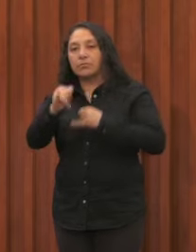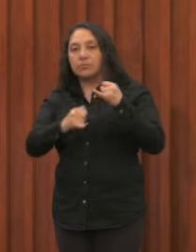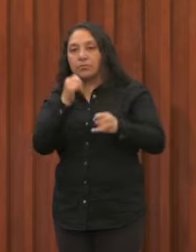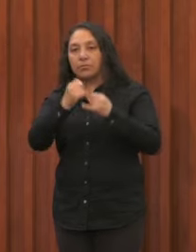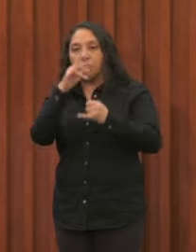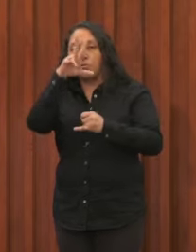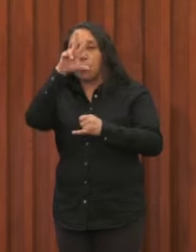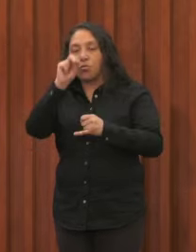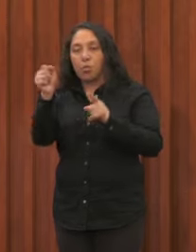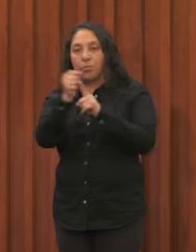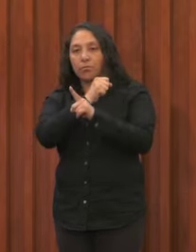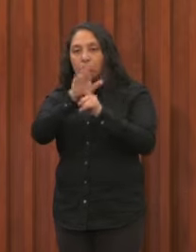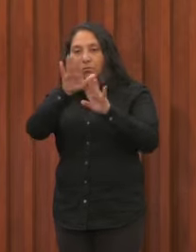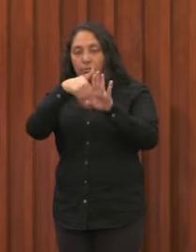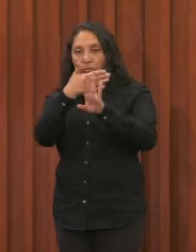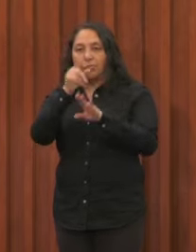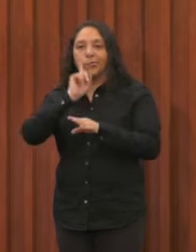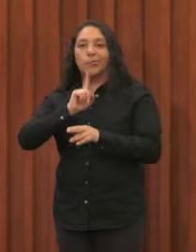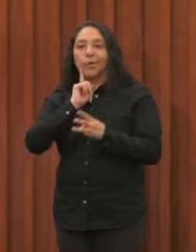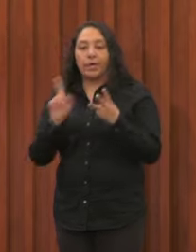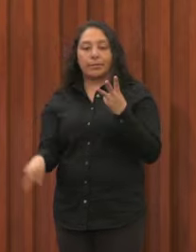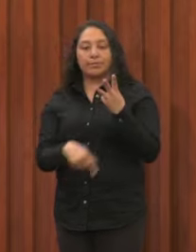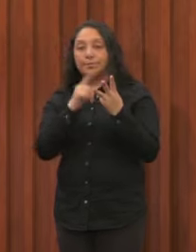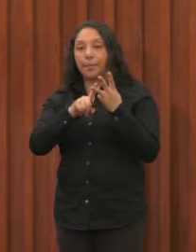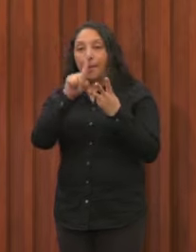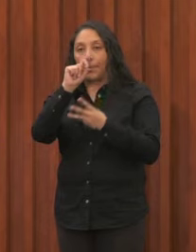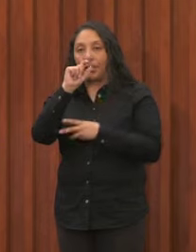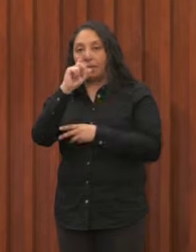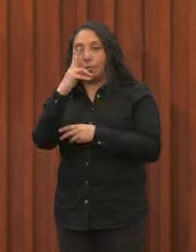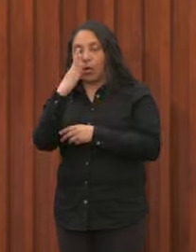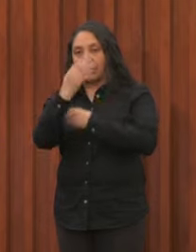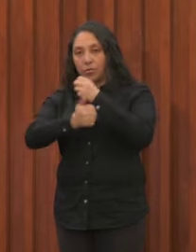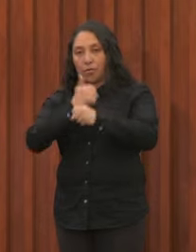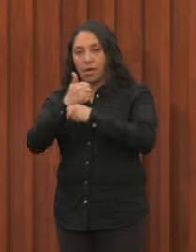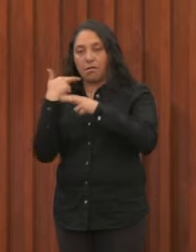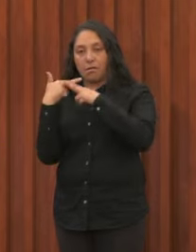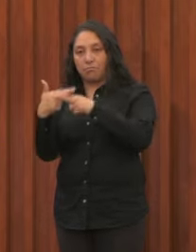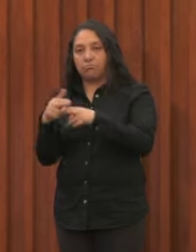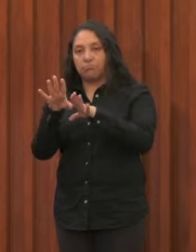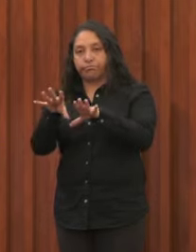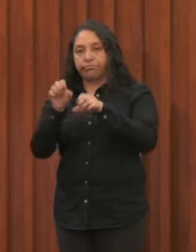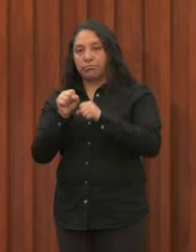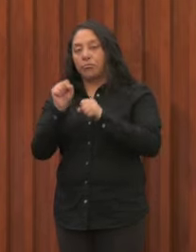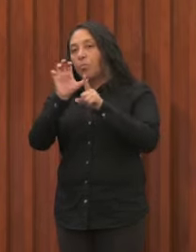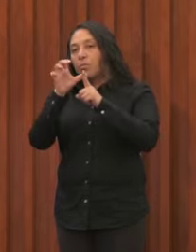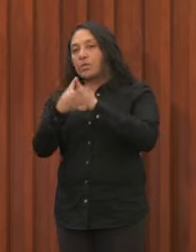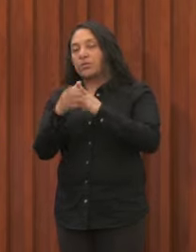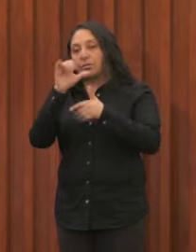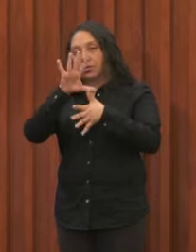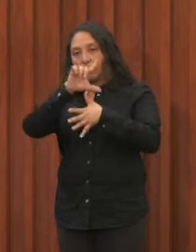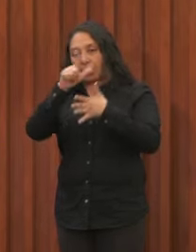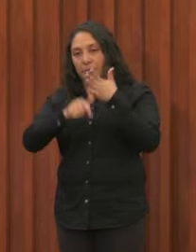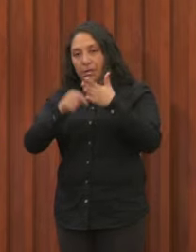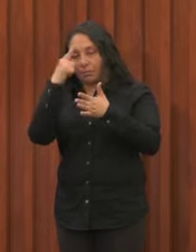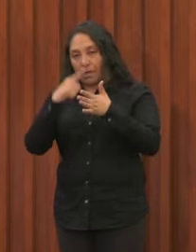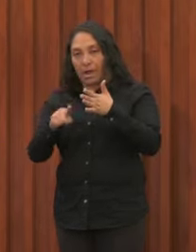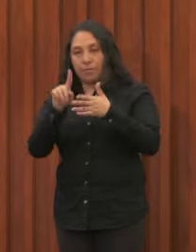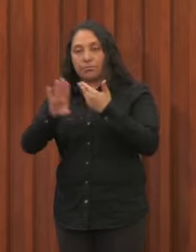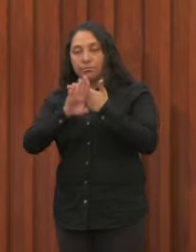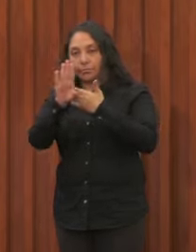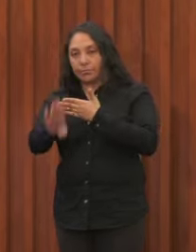la No Violencia contra la Mujer. 24 años desde la adopción de la Convención Interamericana para Prevenir,